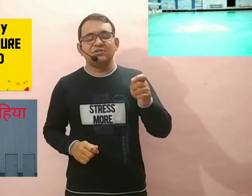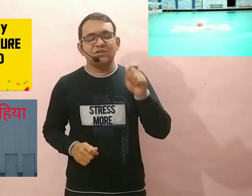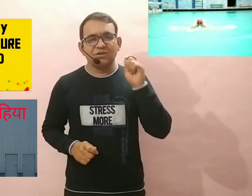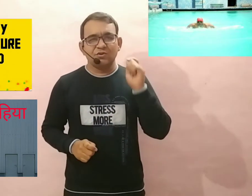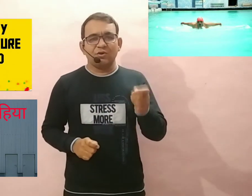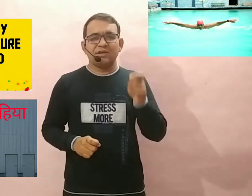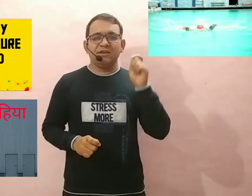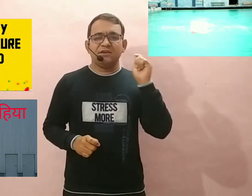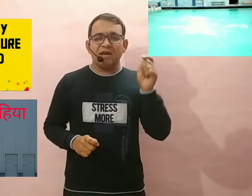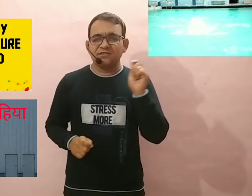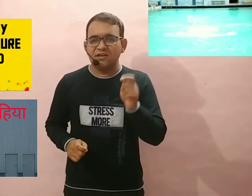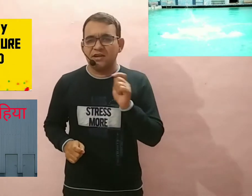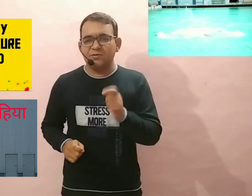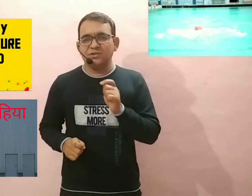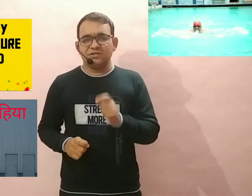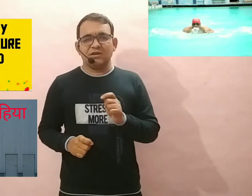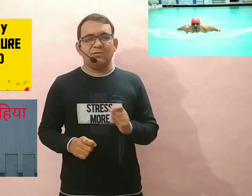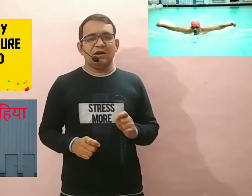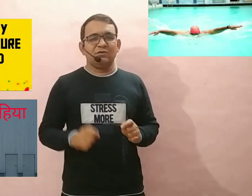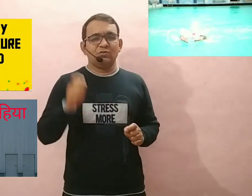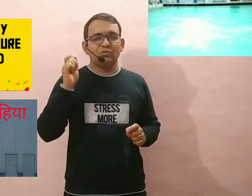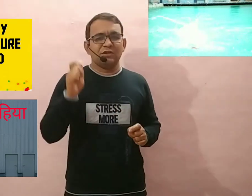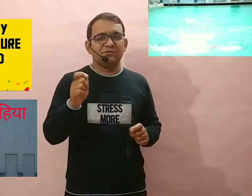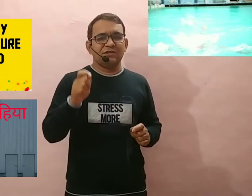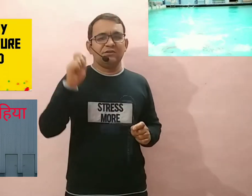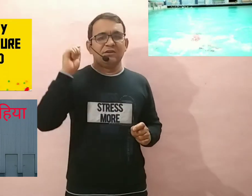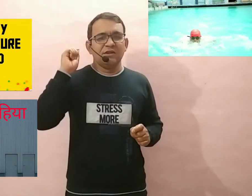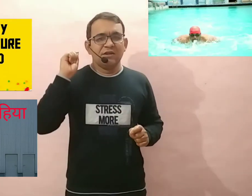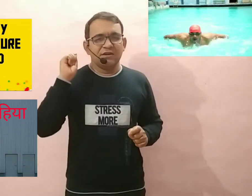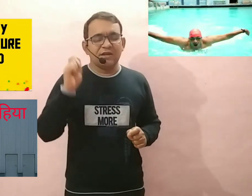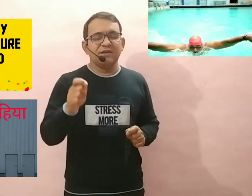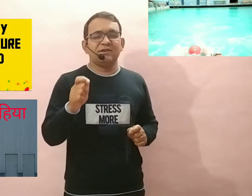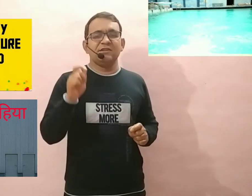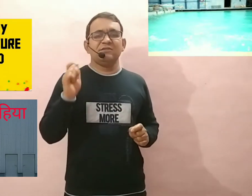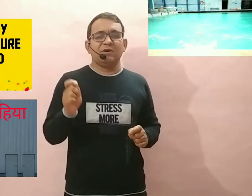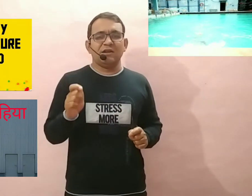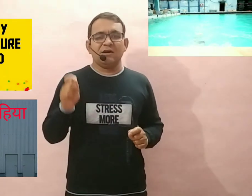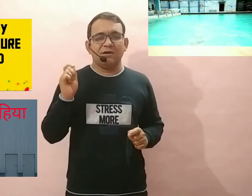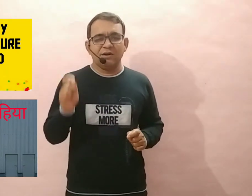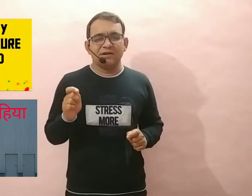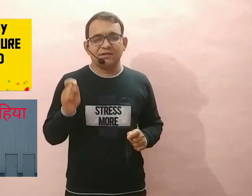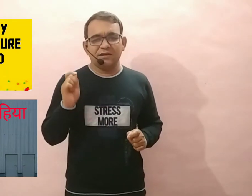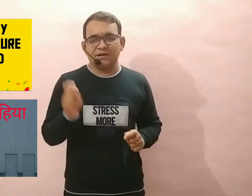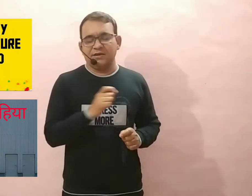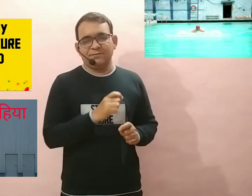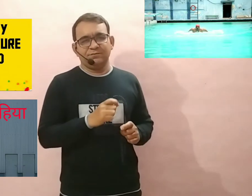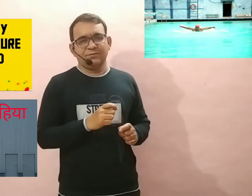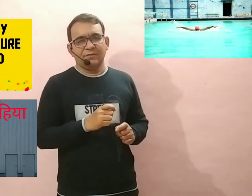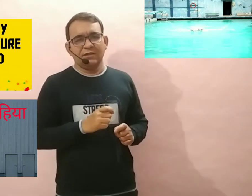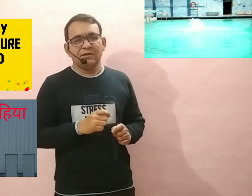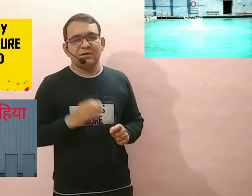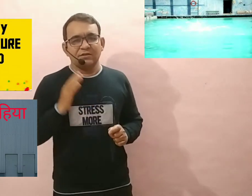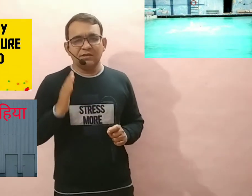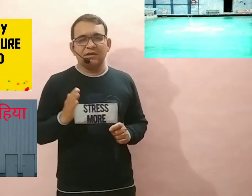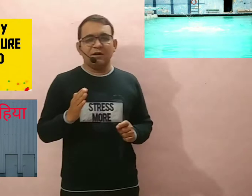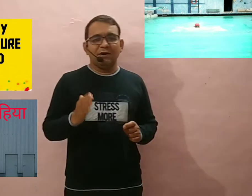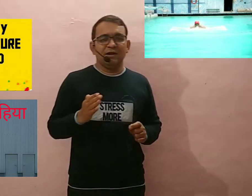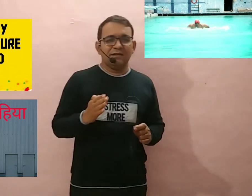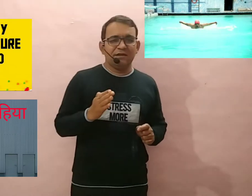तेंजिंग नोर्गे नेशनल एडवेंचर अवार्ड 2019 द्वारा अवार्ड किया गया। ये अवार्ड लेने